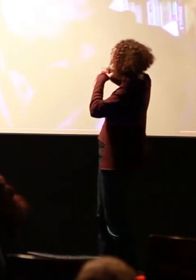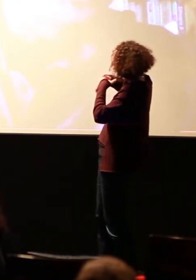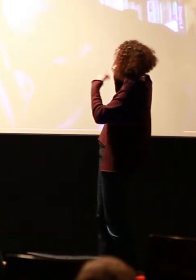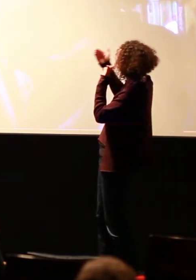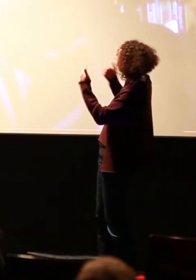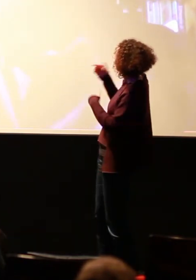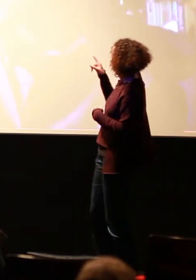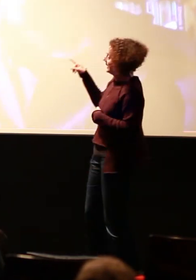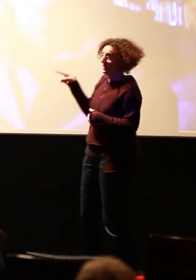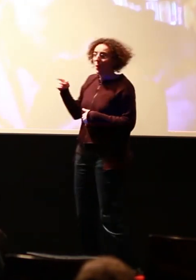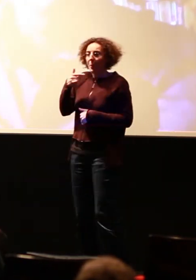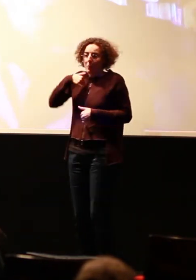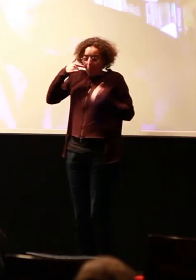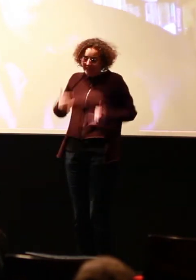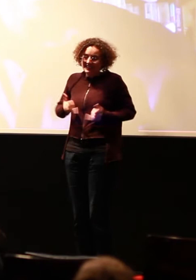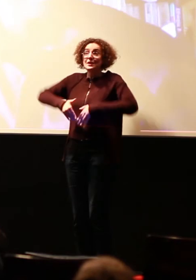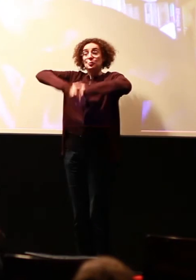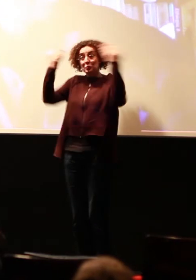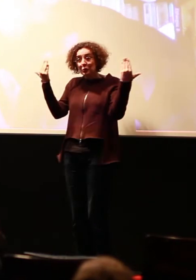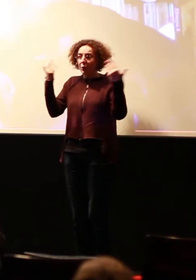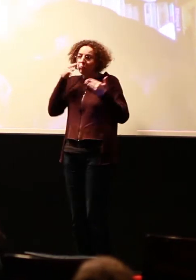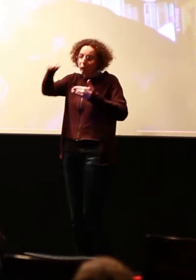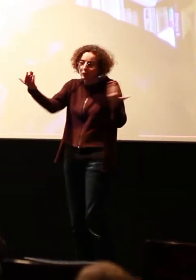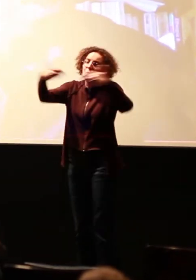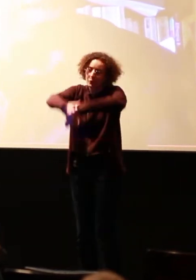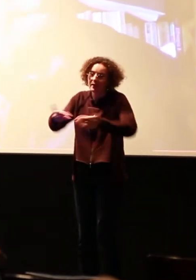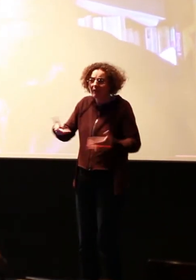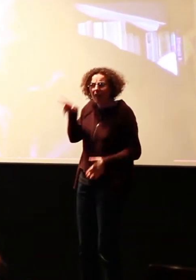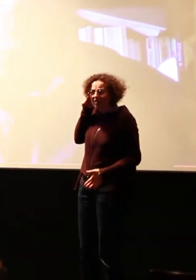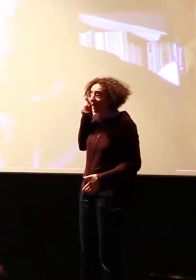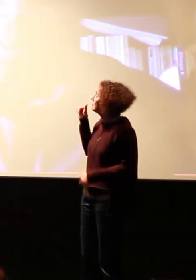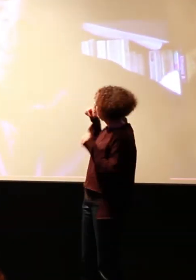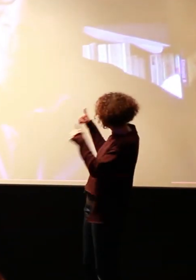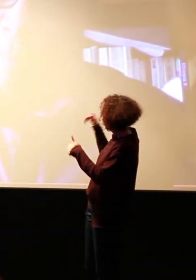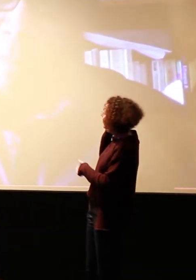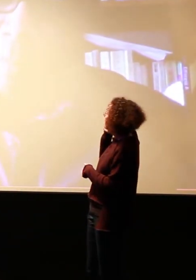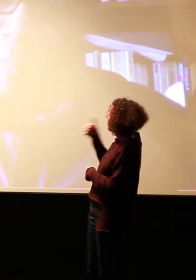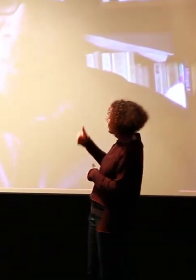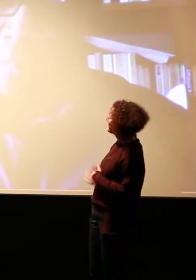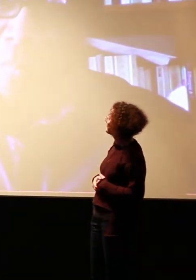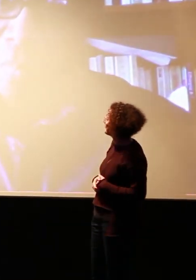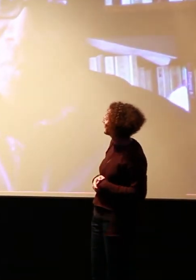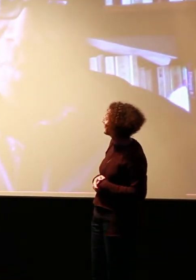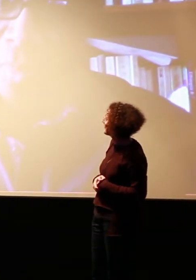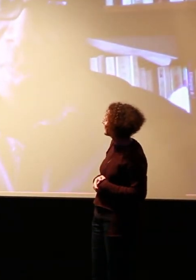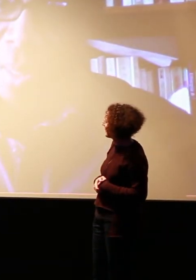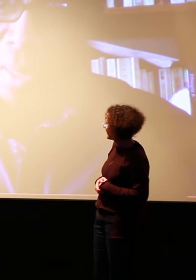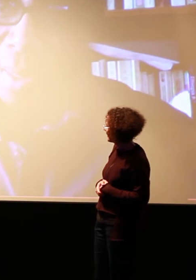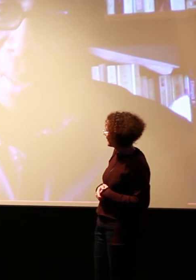Bonsoir, maman. Bonjour pour moi, mais bonsoir pour vous. Ah, oui, c'est vrai. Est-ce que vous m'entendez? Oui, très bien. Très bien.